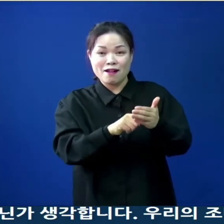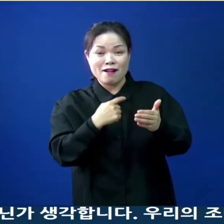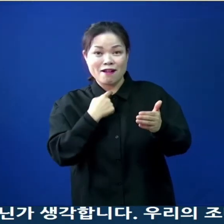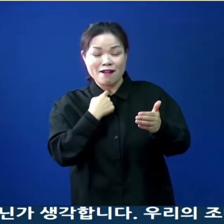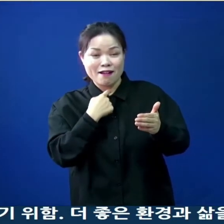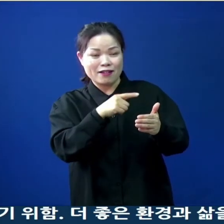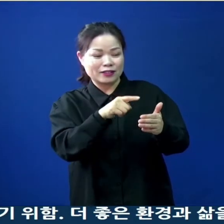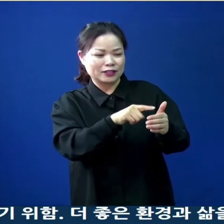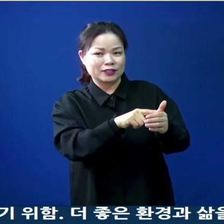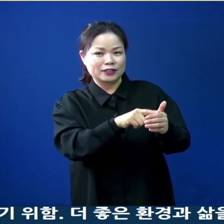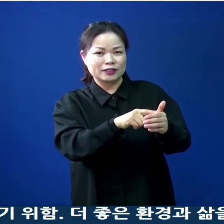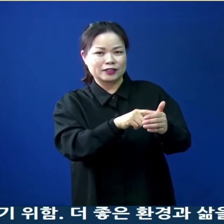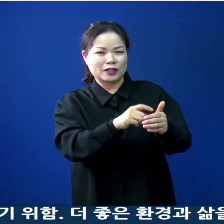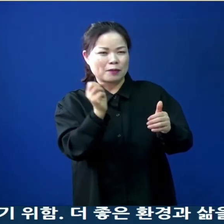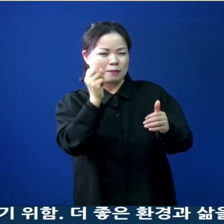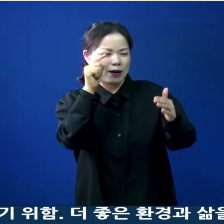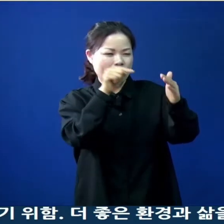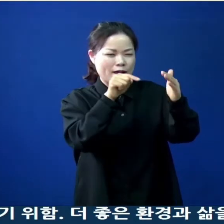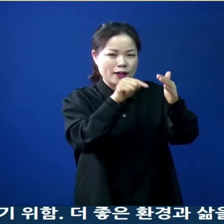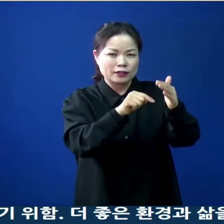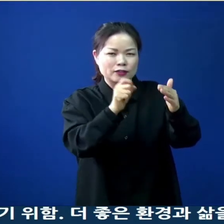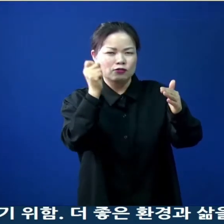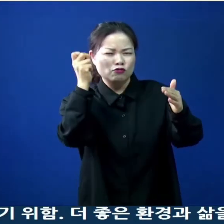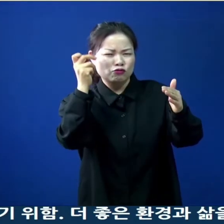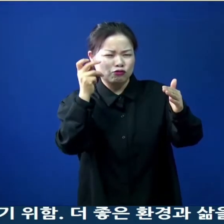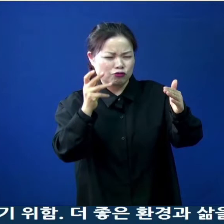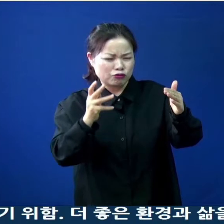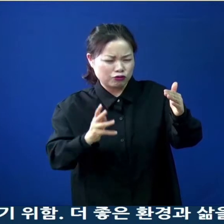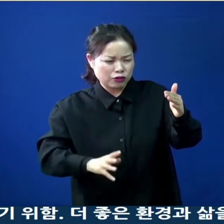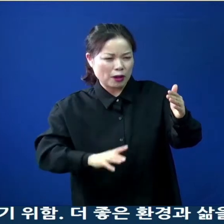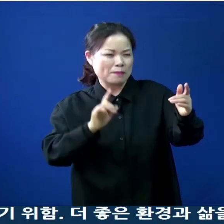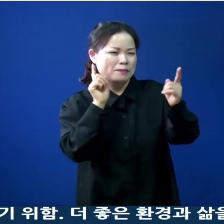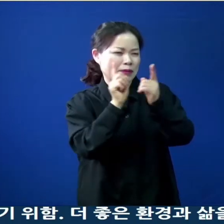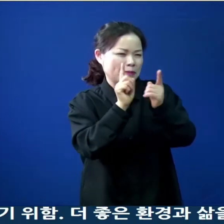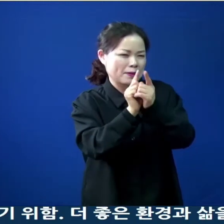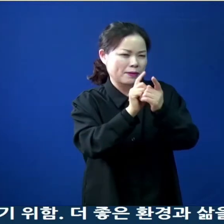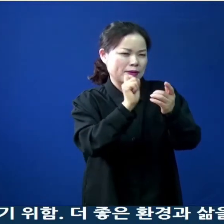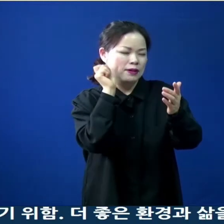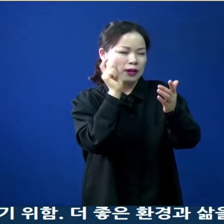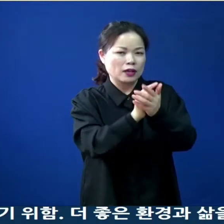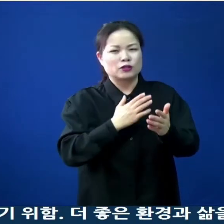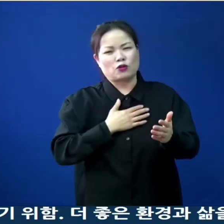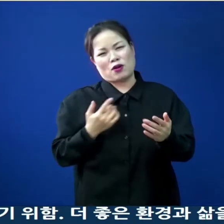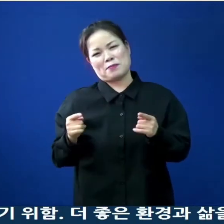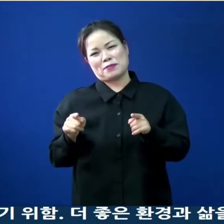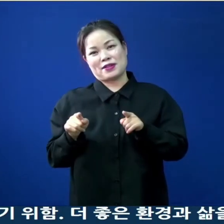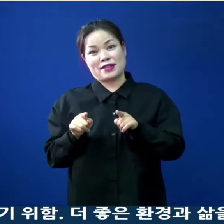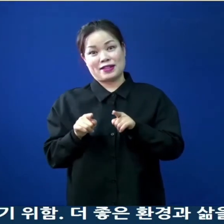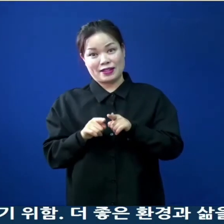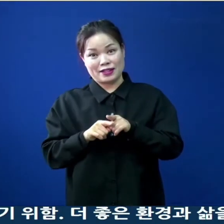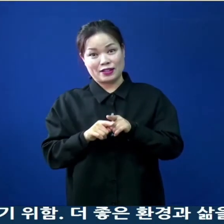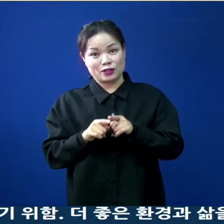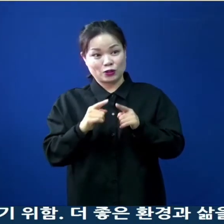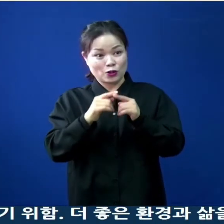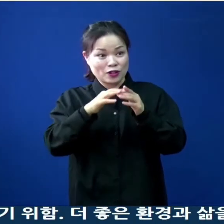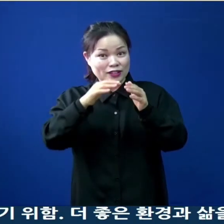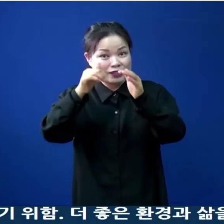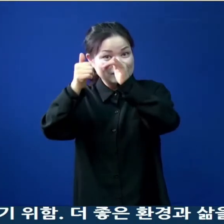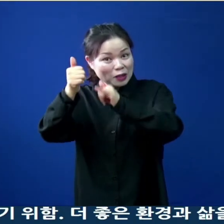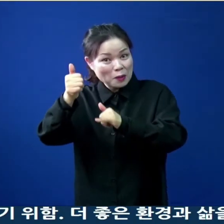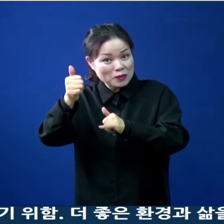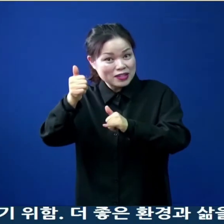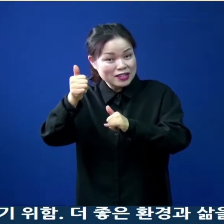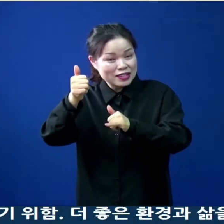정말 여러 번 그분에게 찾아가서 수차례 집사님 저와 함께 우리 교회를